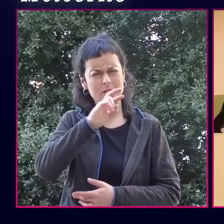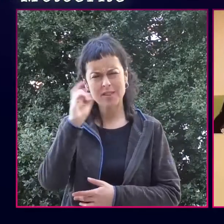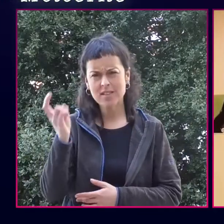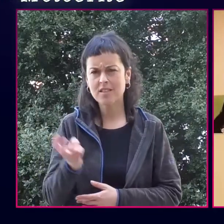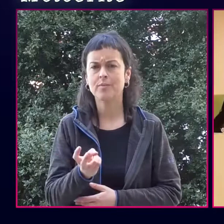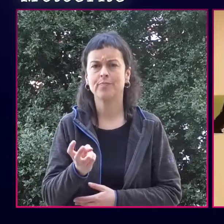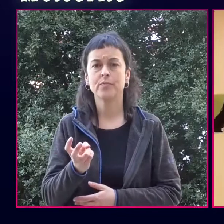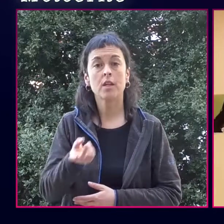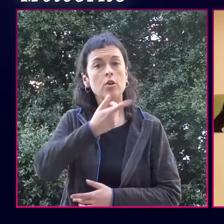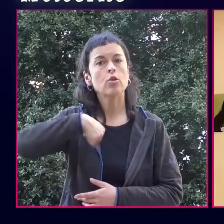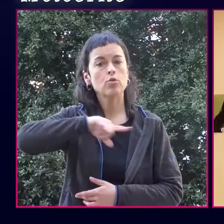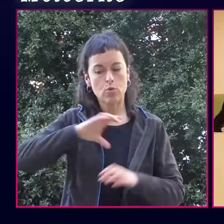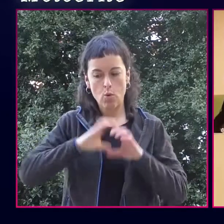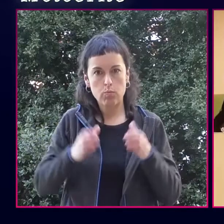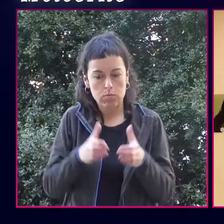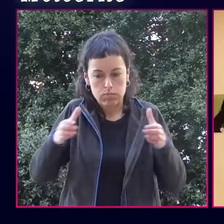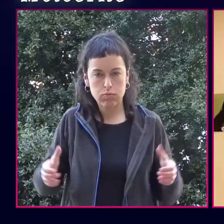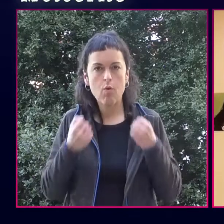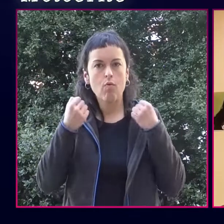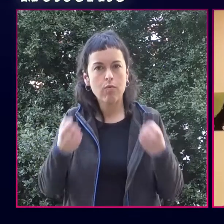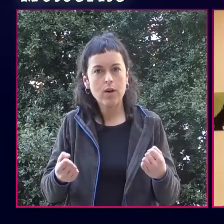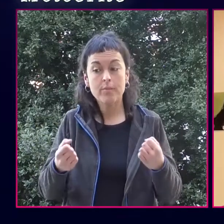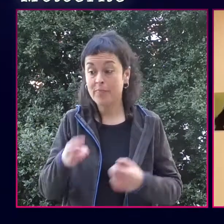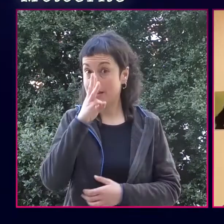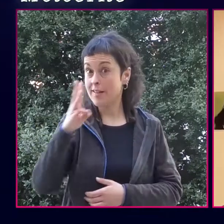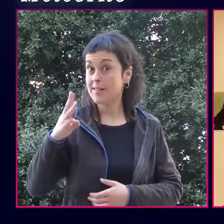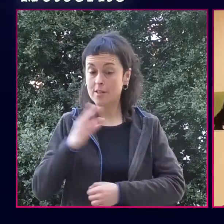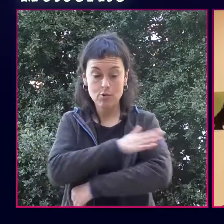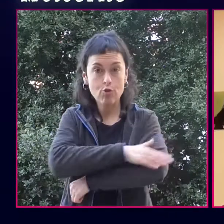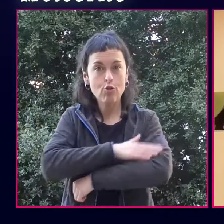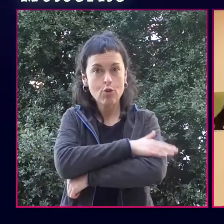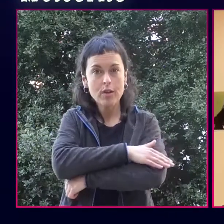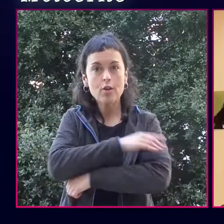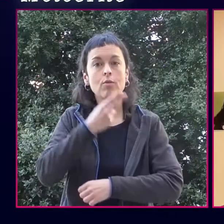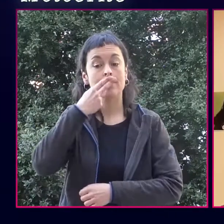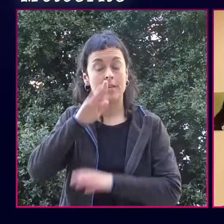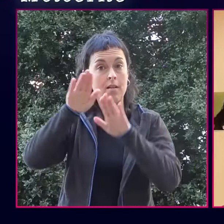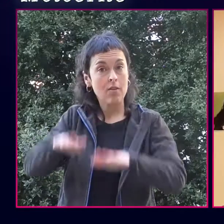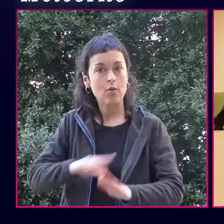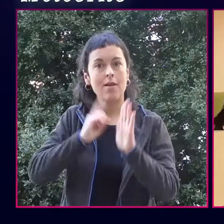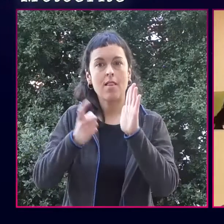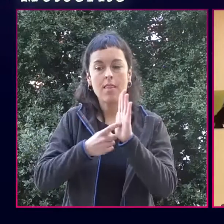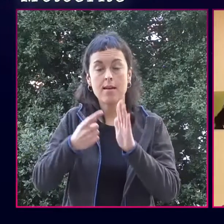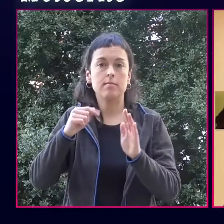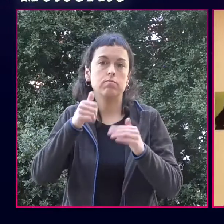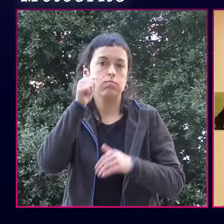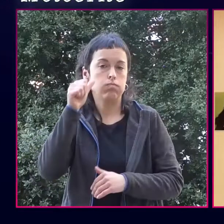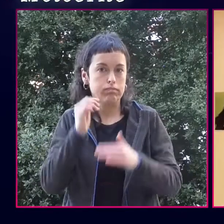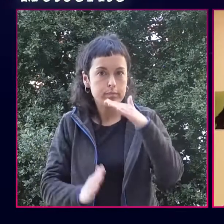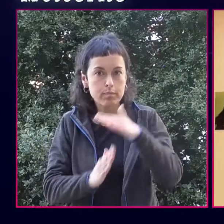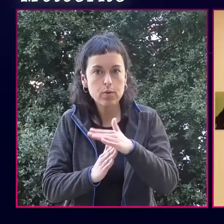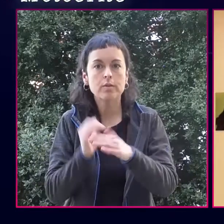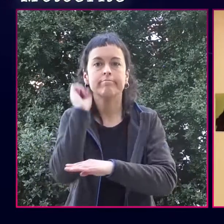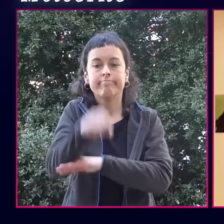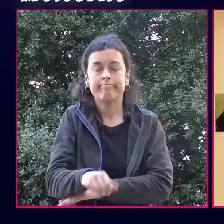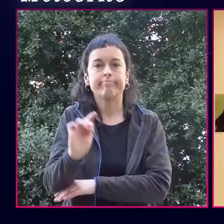las razones. Somos grandes, somos fuertes, hace 3 años conseguimos tumbar a un ministro fascista con la ley del aborto y